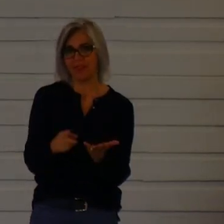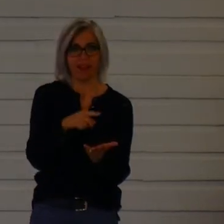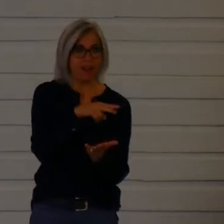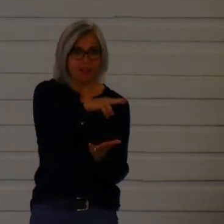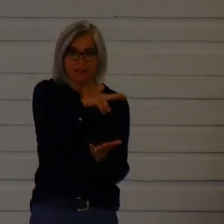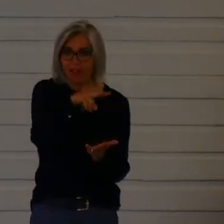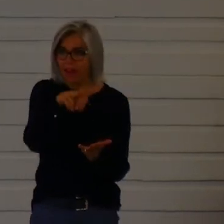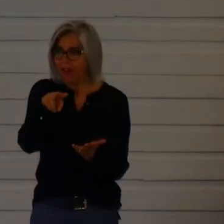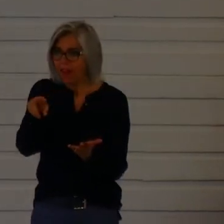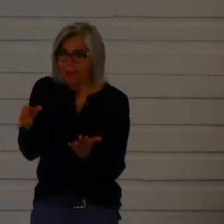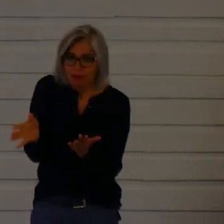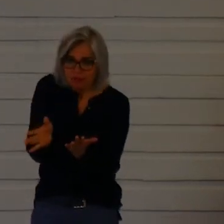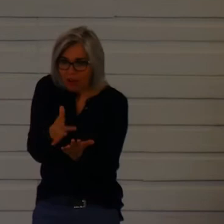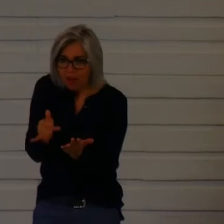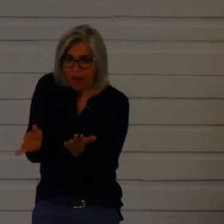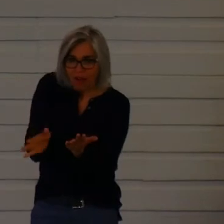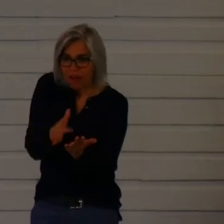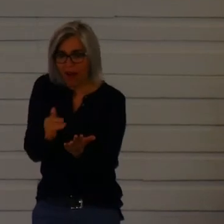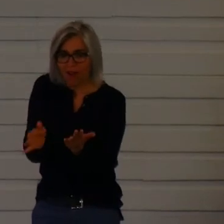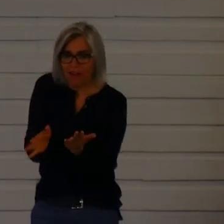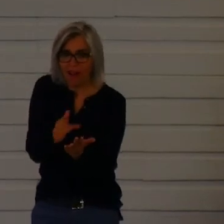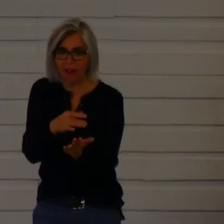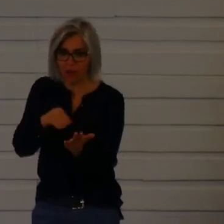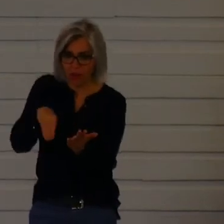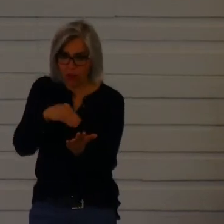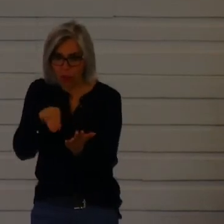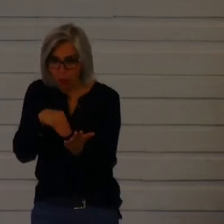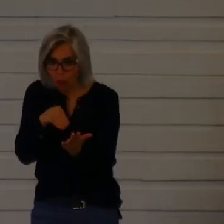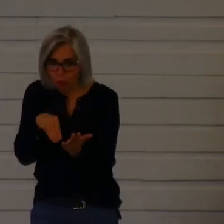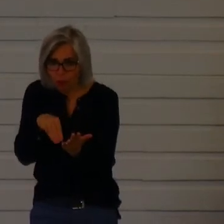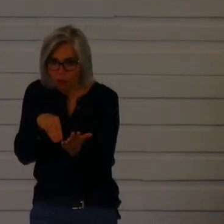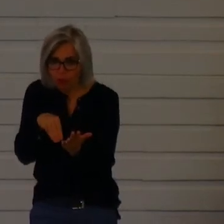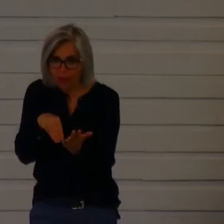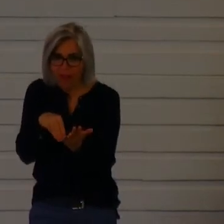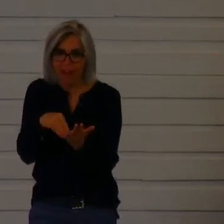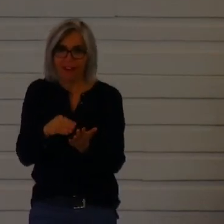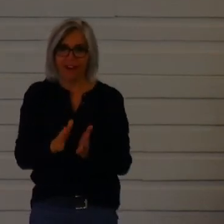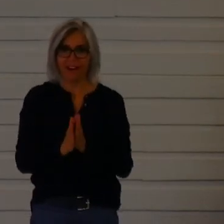e rigirano per vedere: ma qualcuno ha rubato Abacuc dalla mia Bibbia?